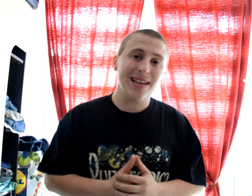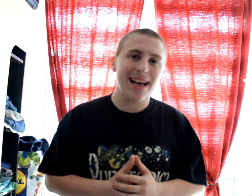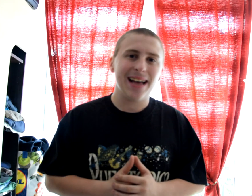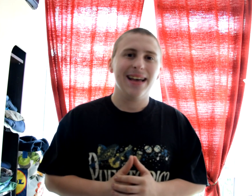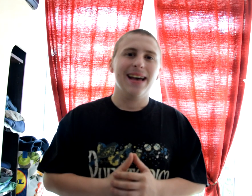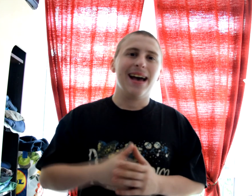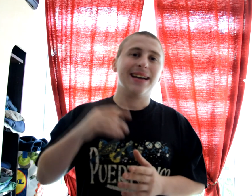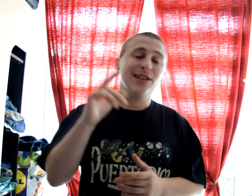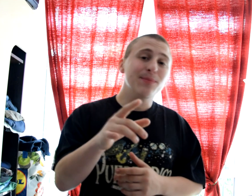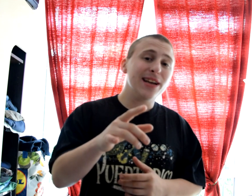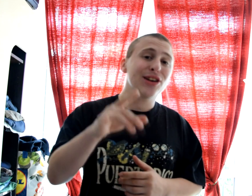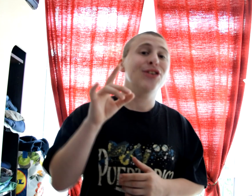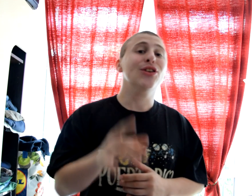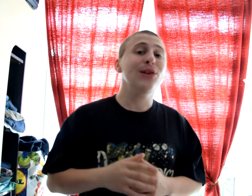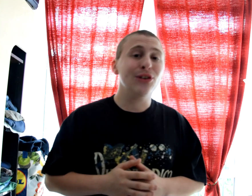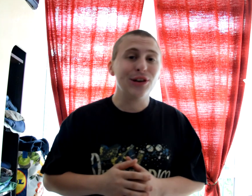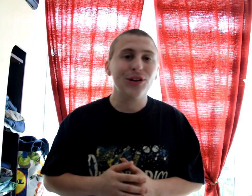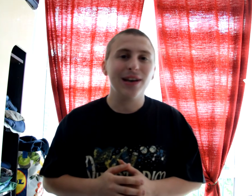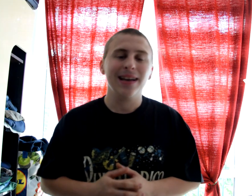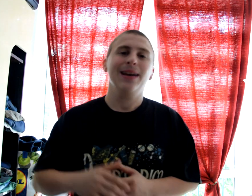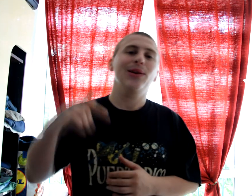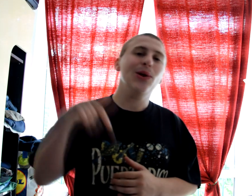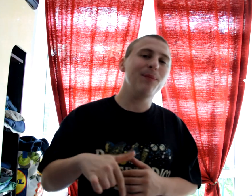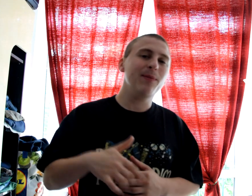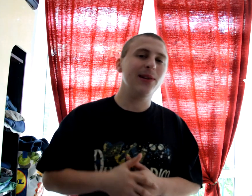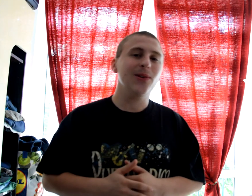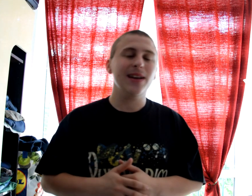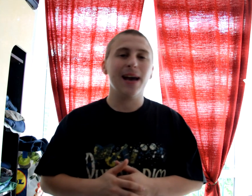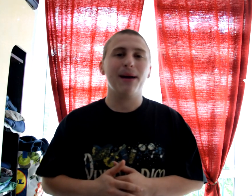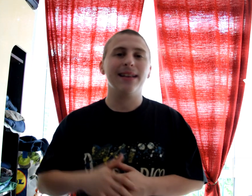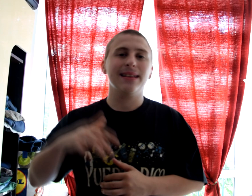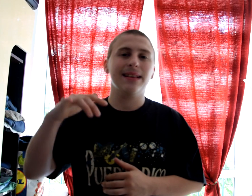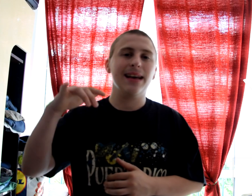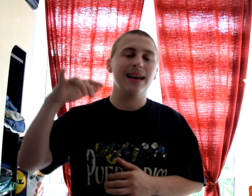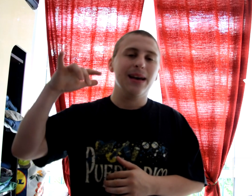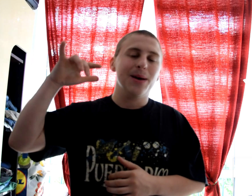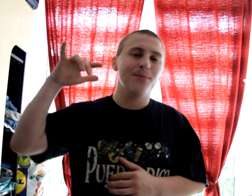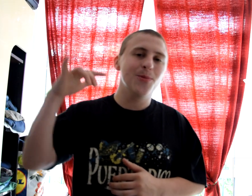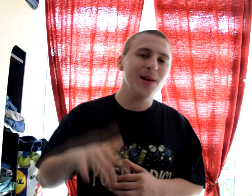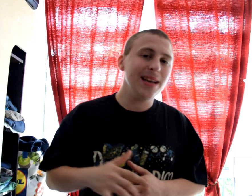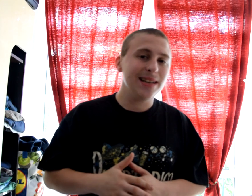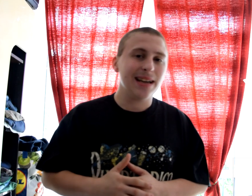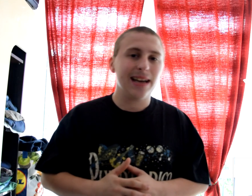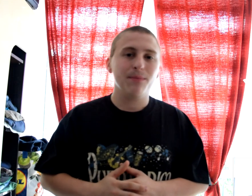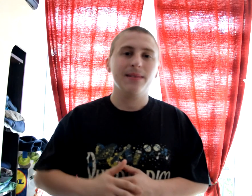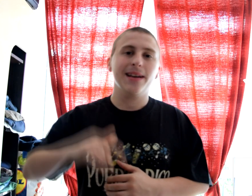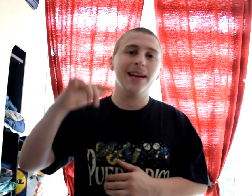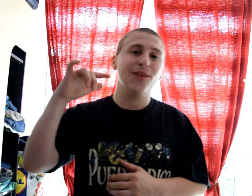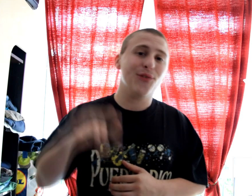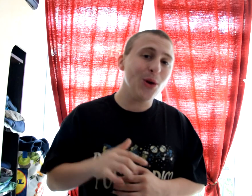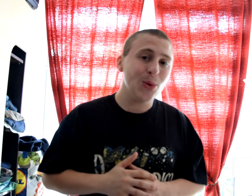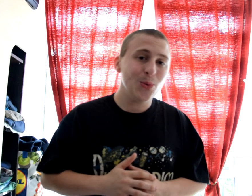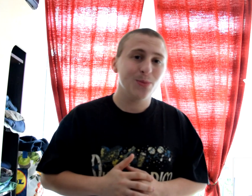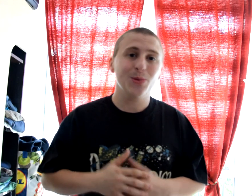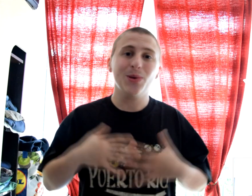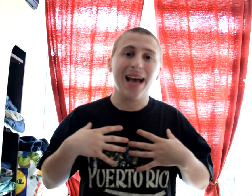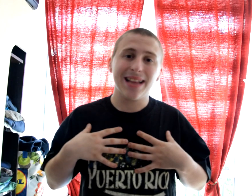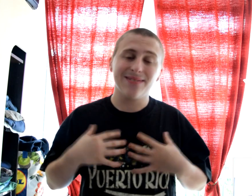dělá. A každopádně, když toto video začne, dole v popisku videa máte můj Instagram, tak dejte follow, budu rád